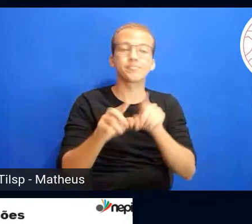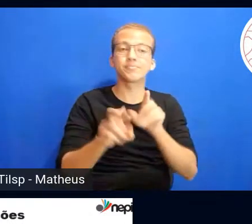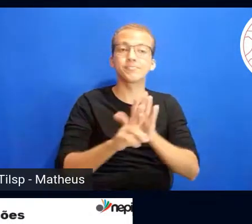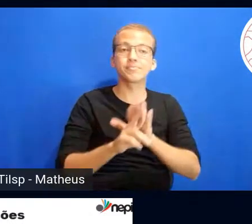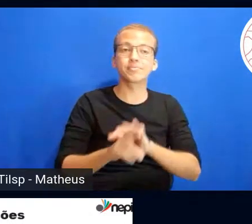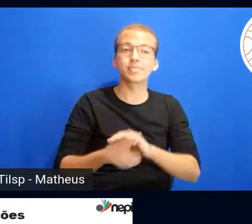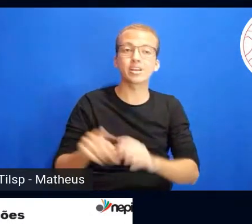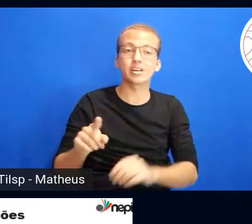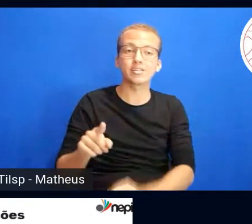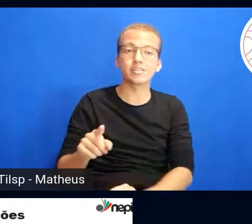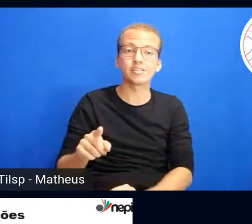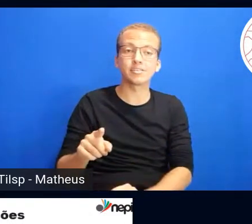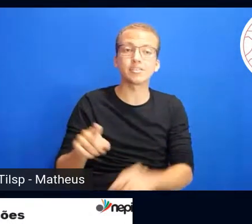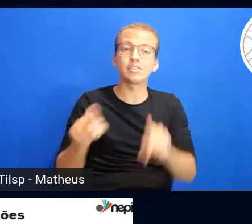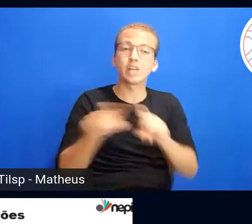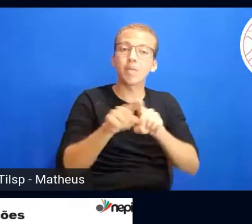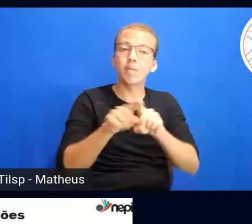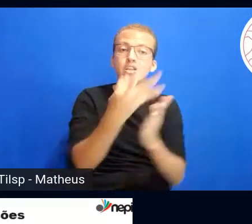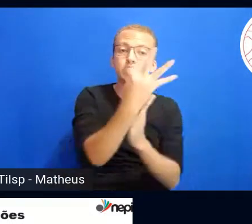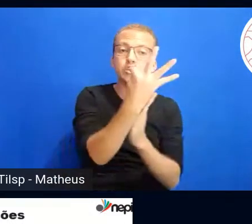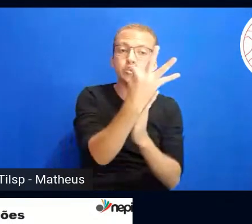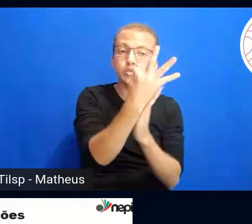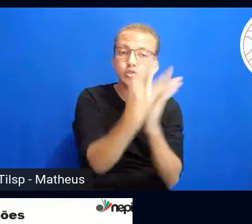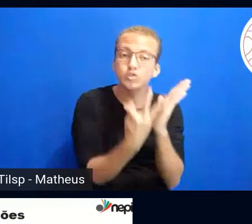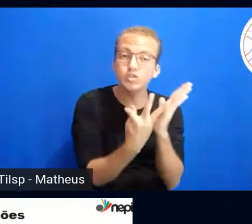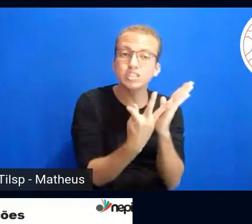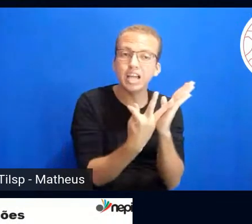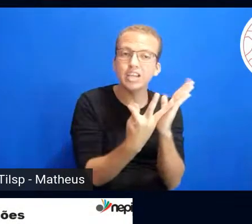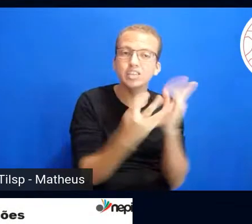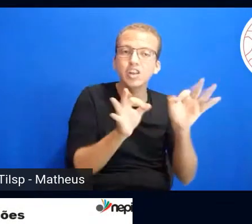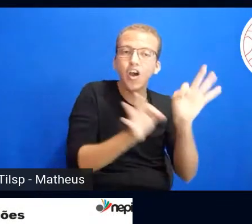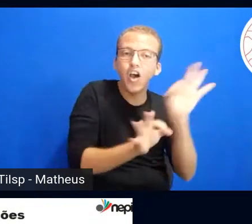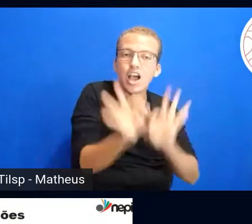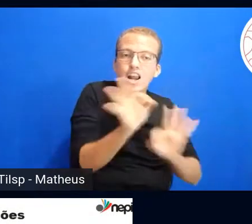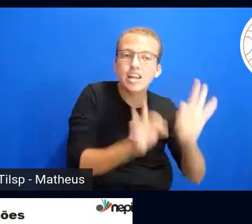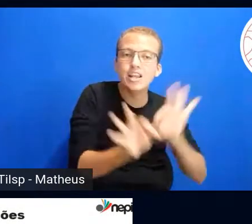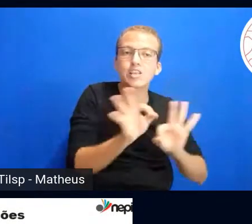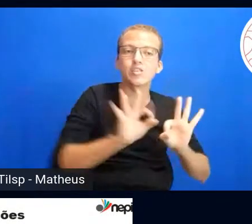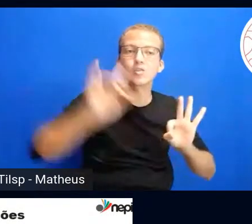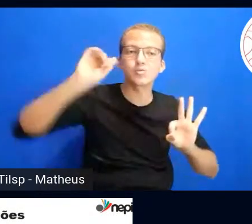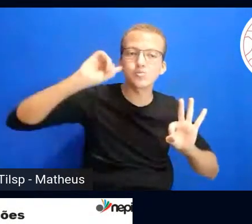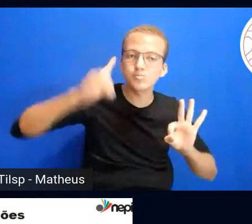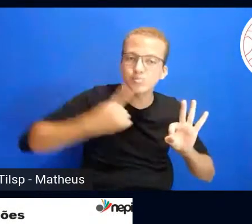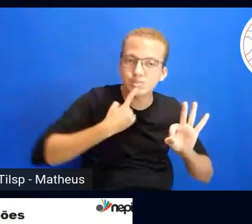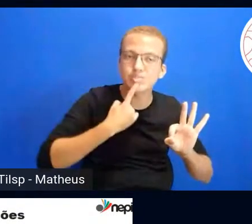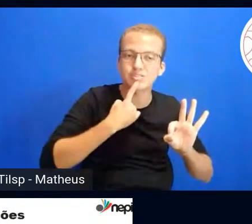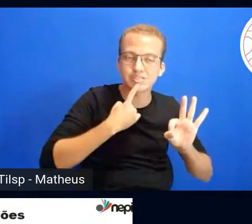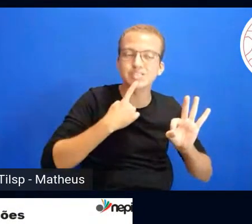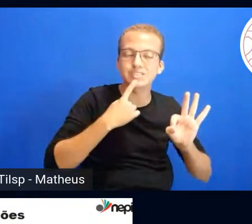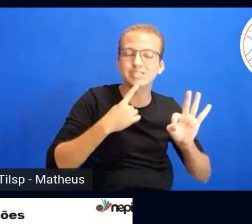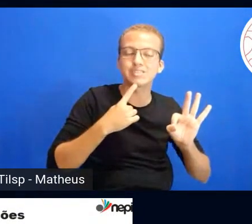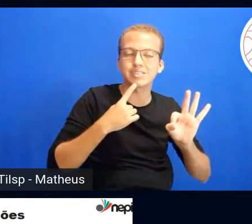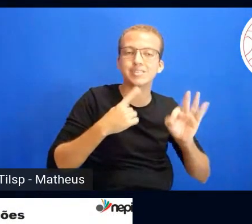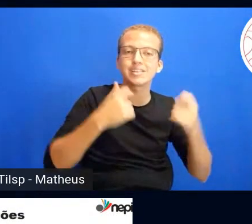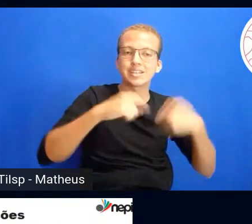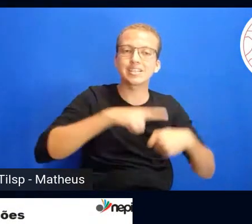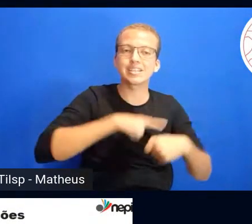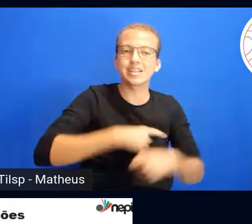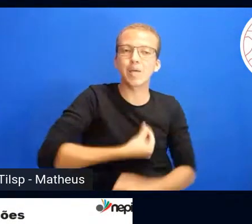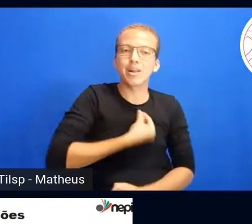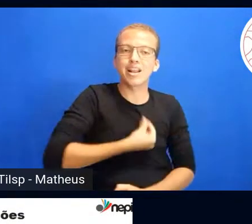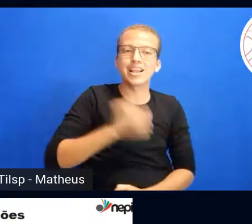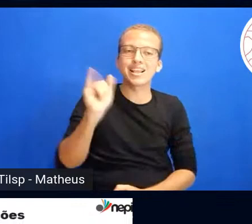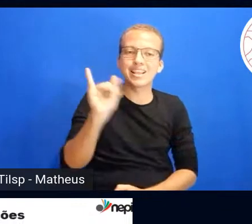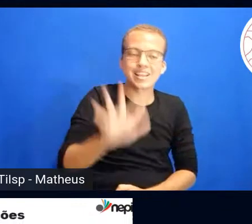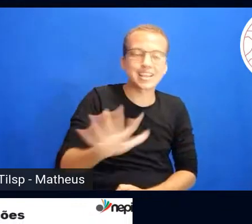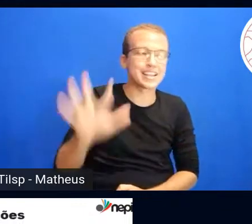presentes nos textos produzidos por surdos são dotadas de significado de significação, desculpe, e argumentatividade